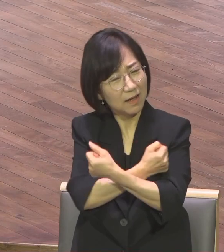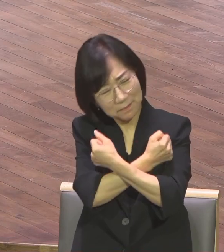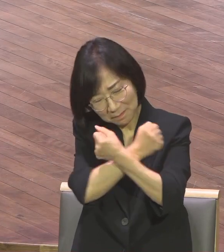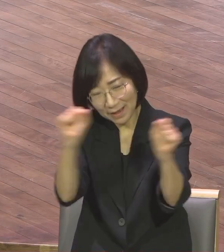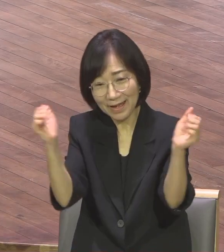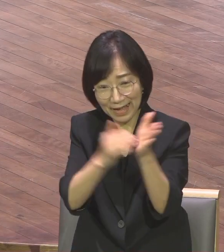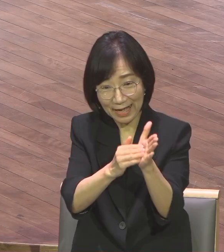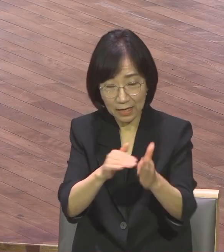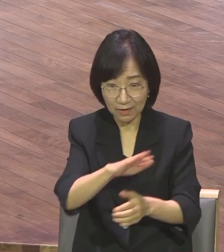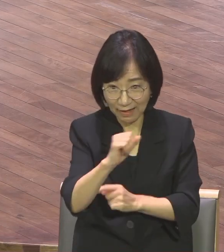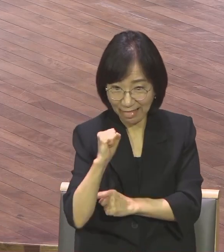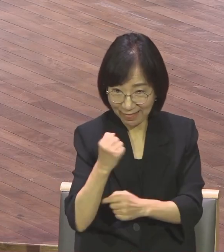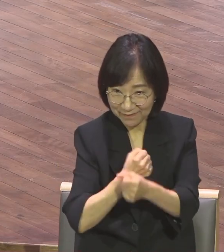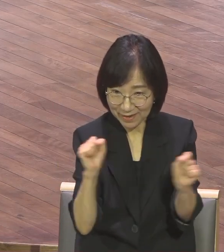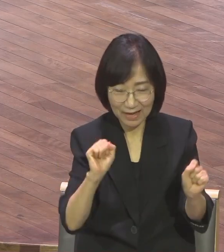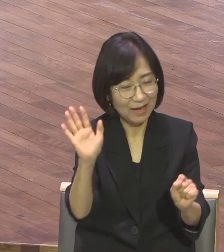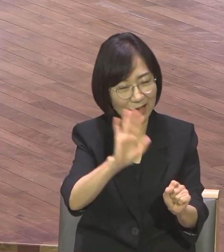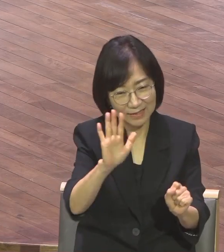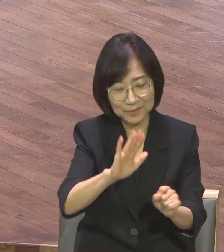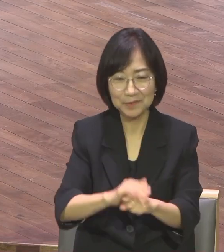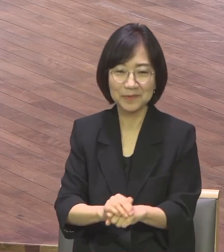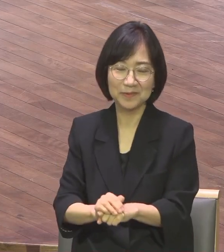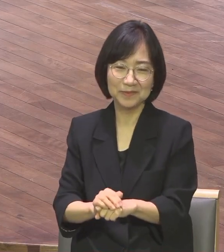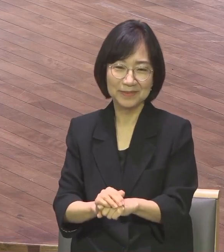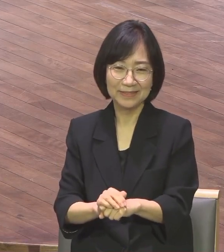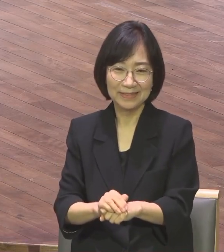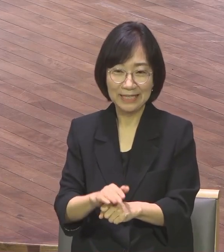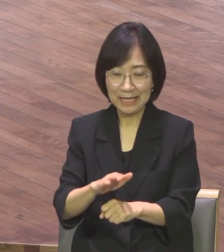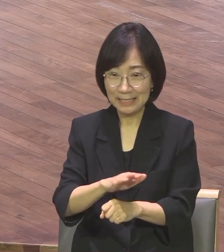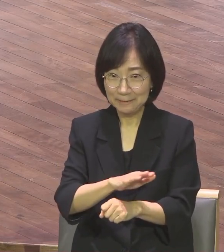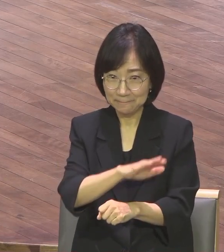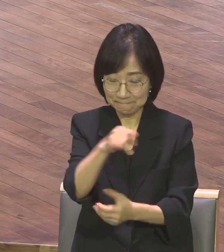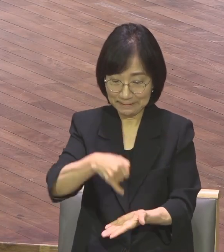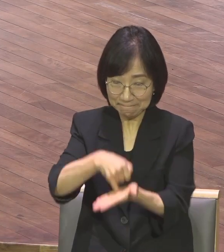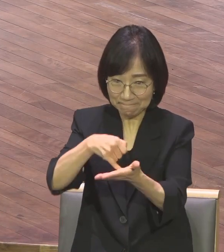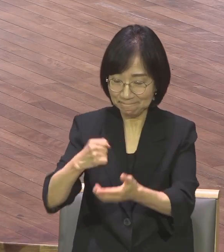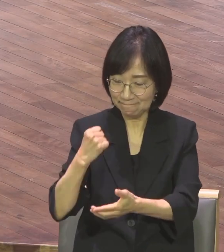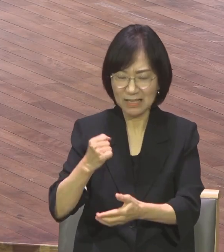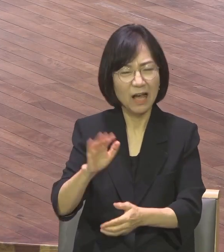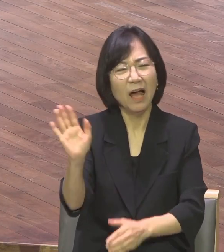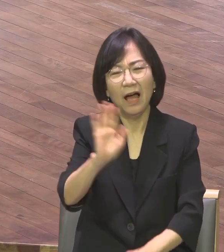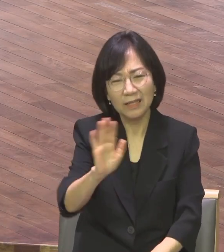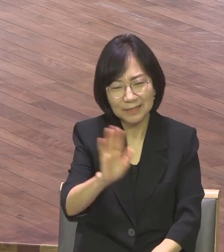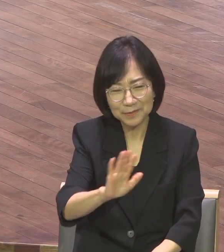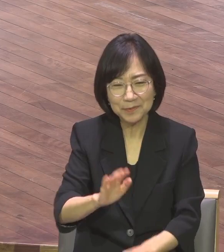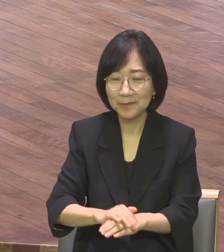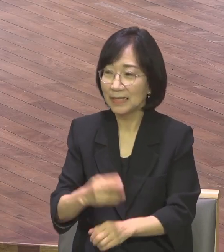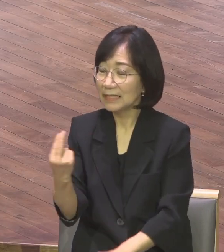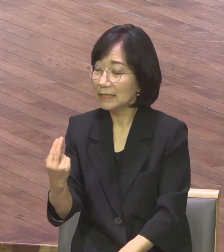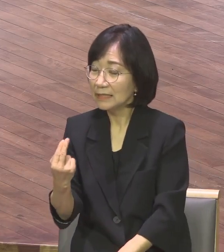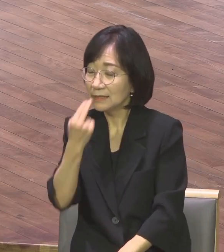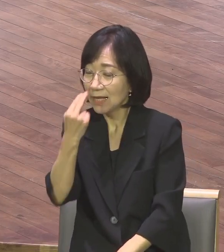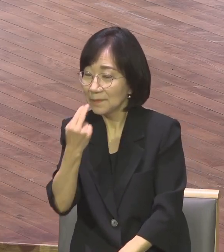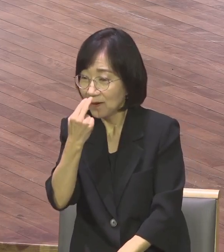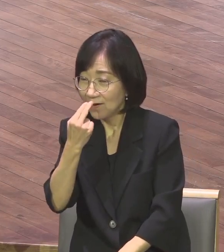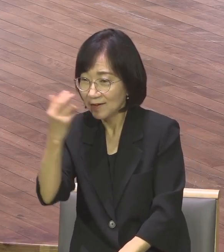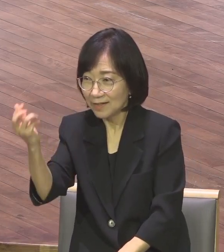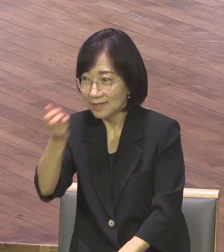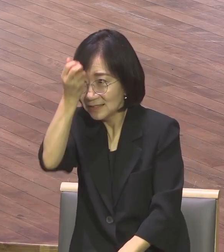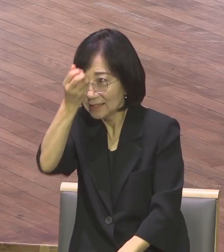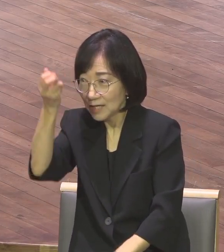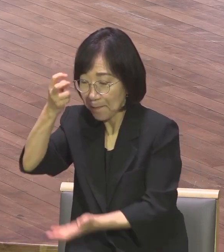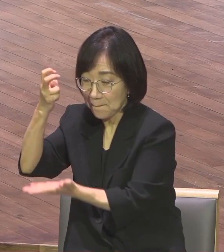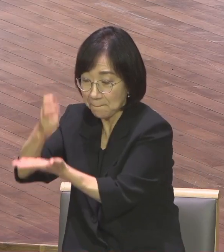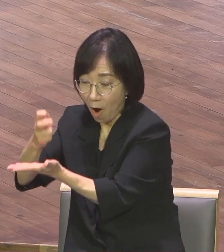우리의 능력이 아니에요. 우리의 인격이 아니에요. 우리의 삶이 아니에요. 생명과 승리의 법이